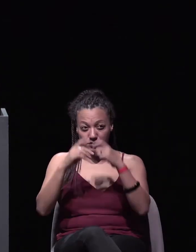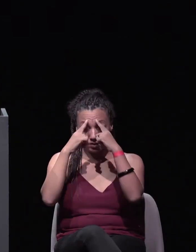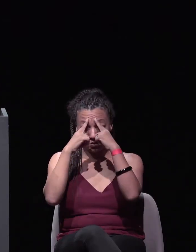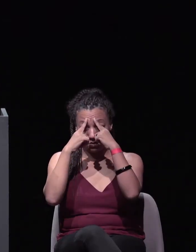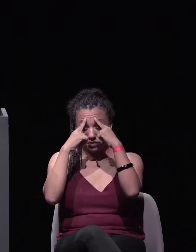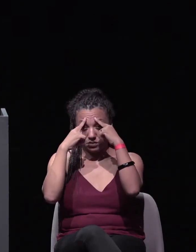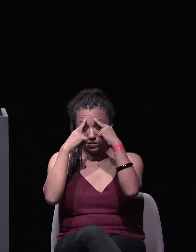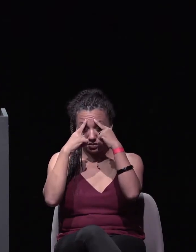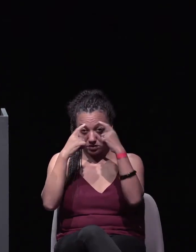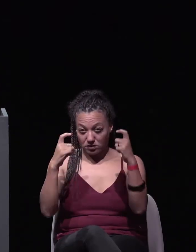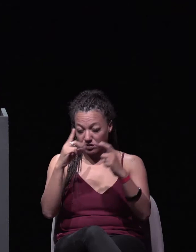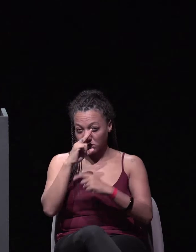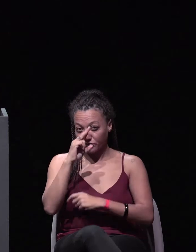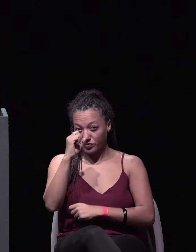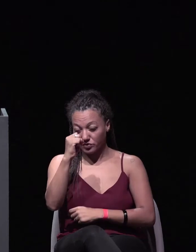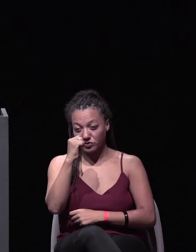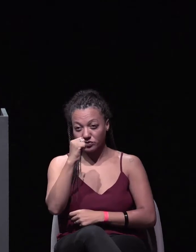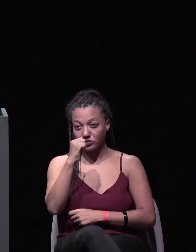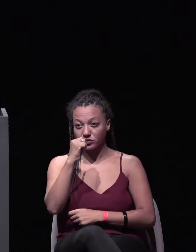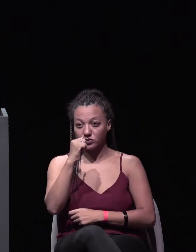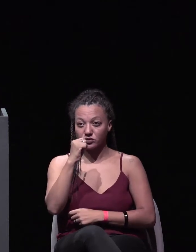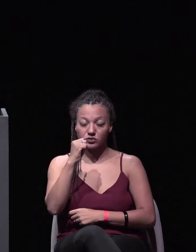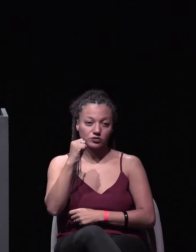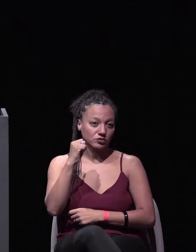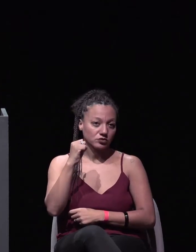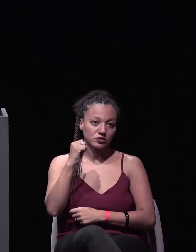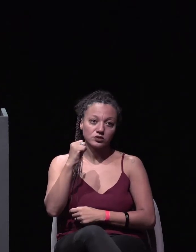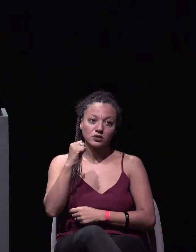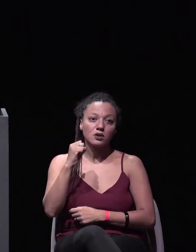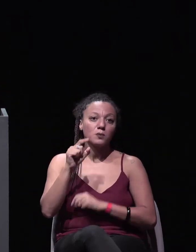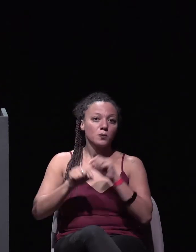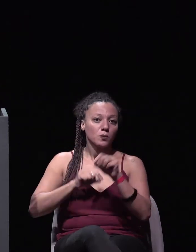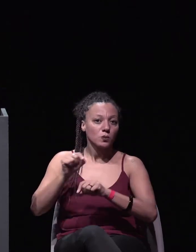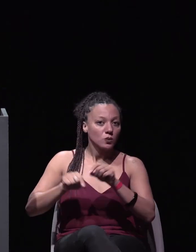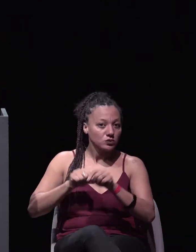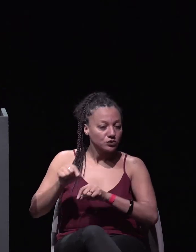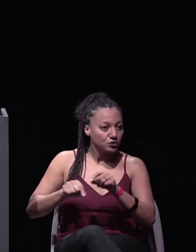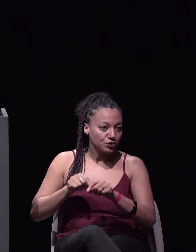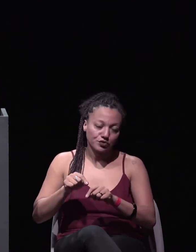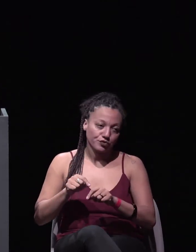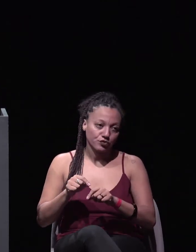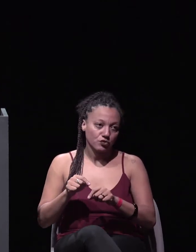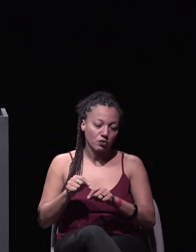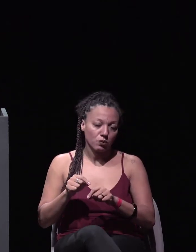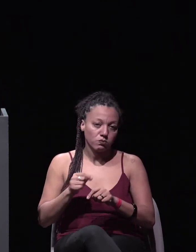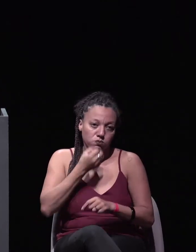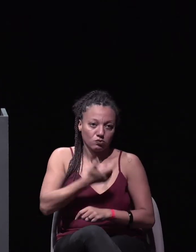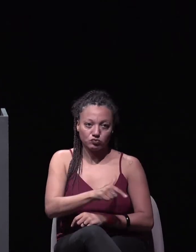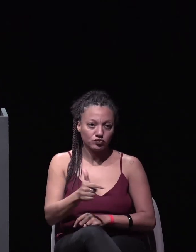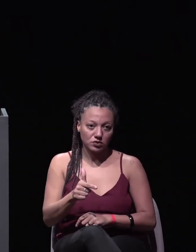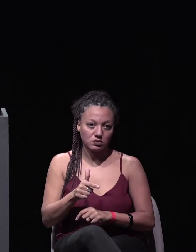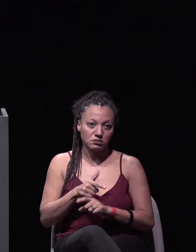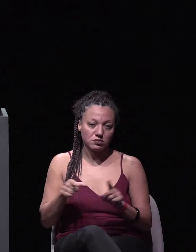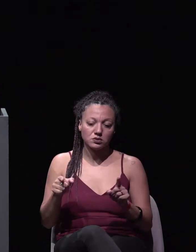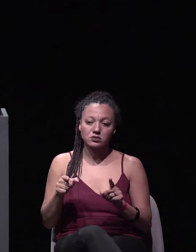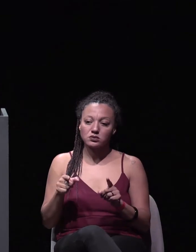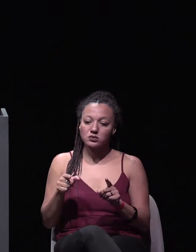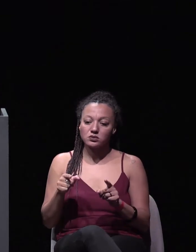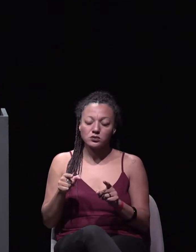de motivação, obviamente, não que haja uma motivação plausível para um assassinato,